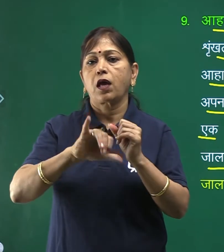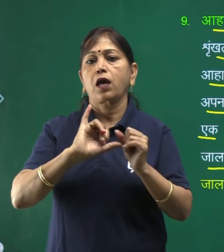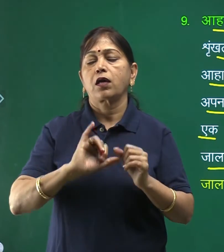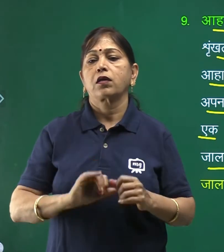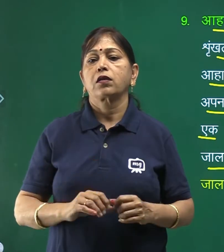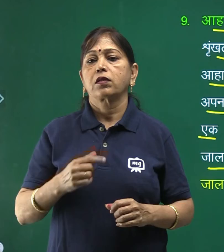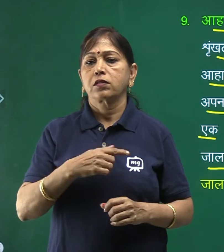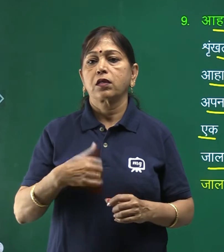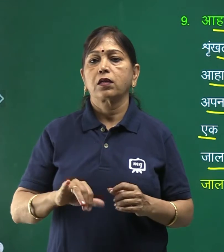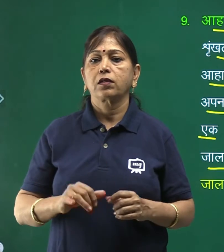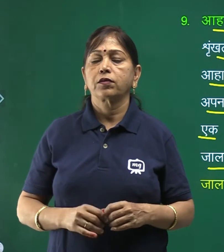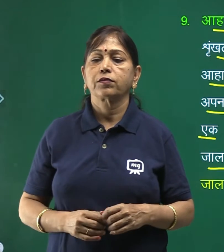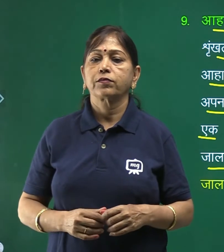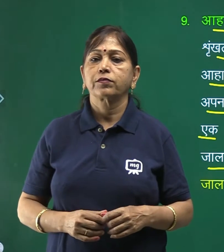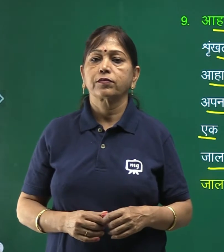इसे ही